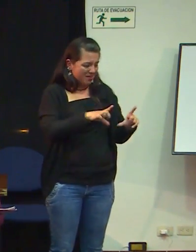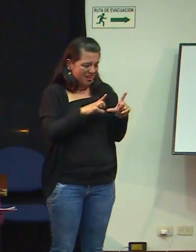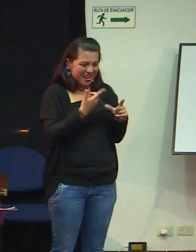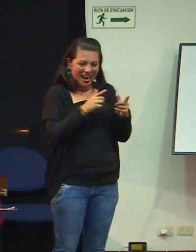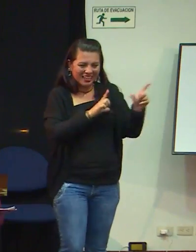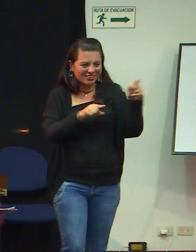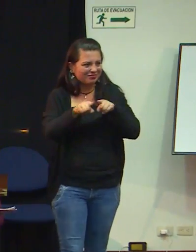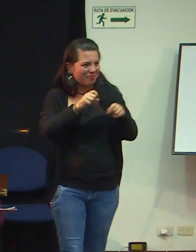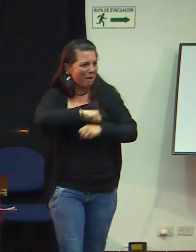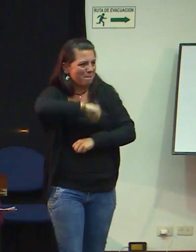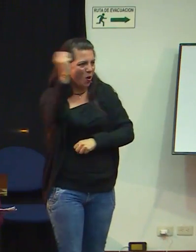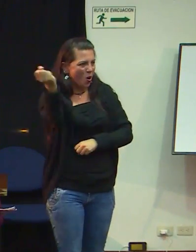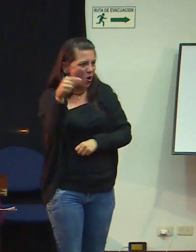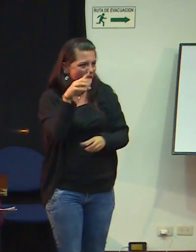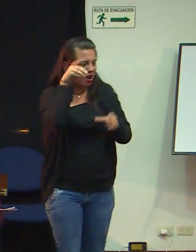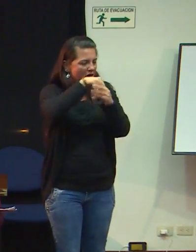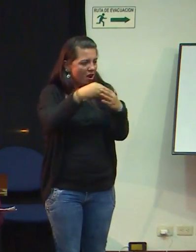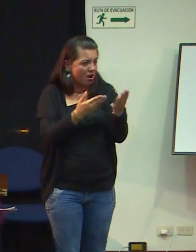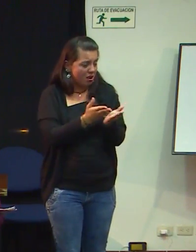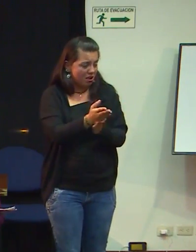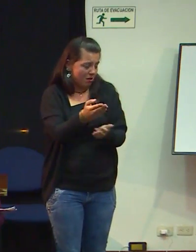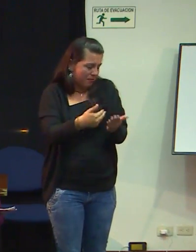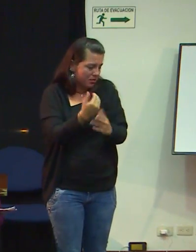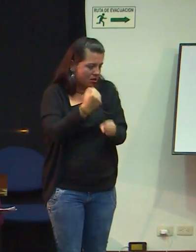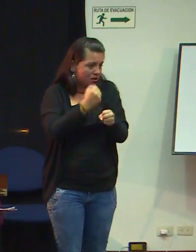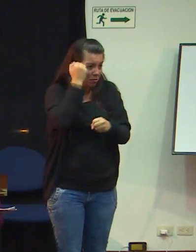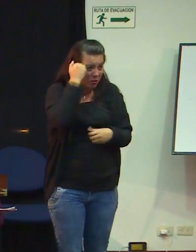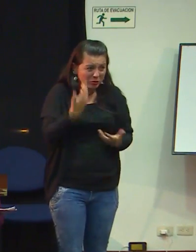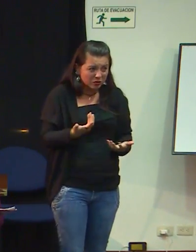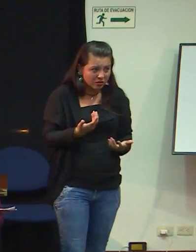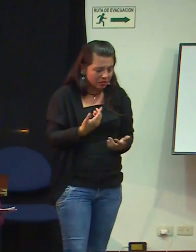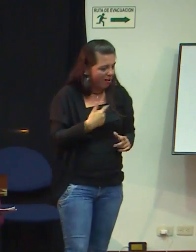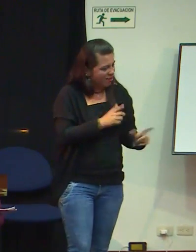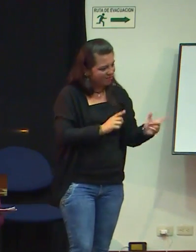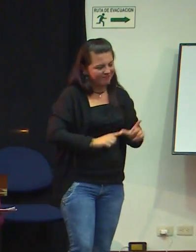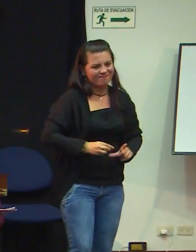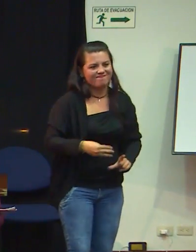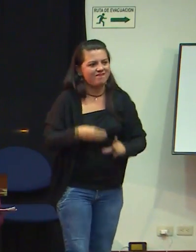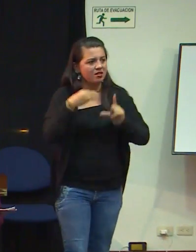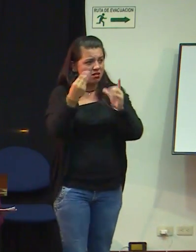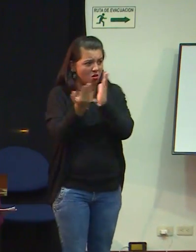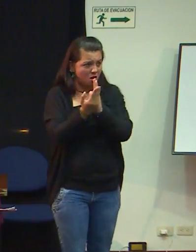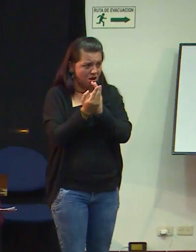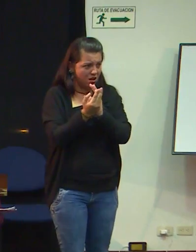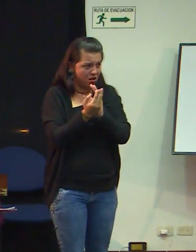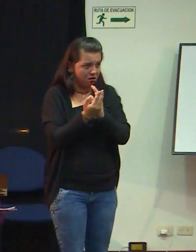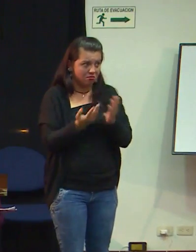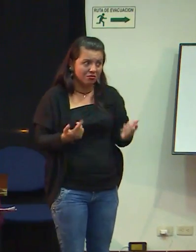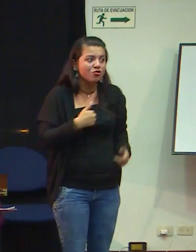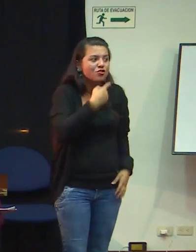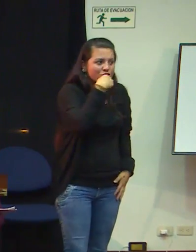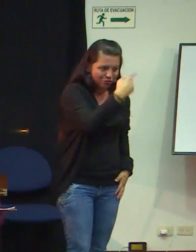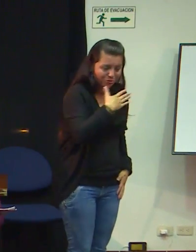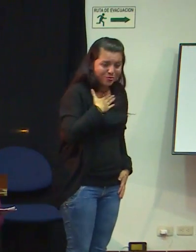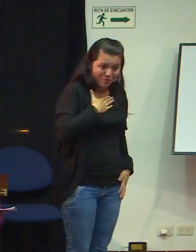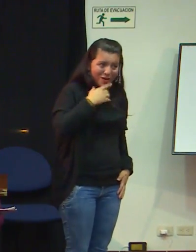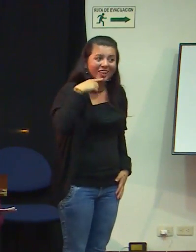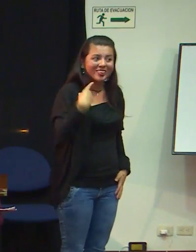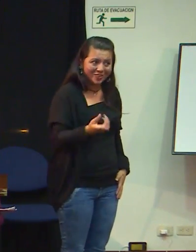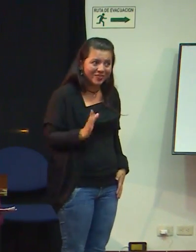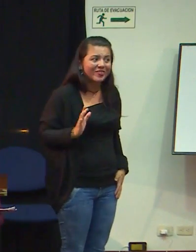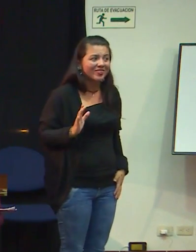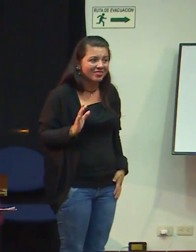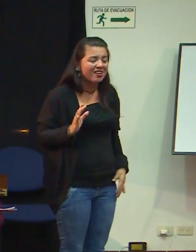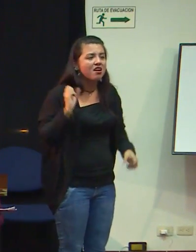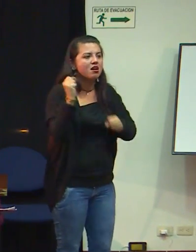docente, vamos a conseguir tener una maestría en educación. Y se los digo yo, compañeros, que llevamos